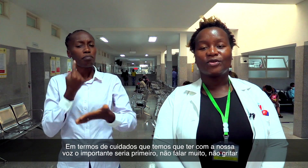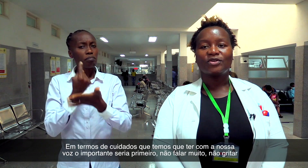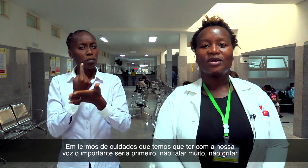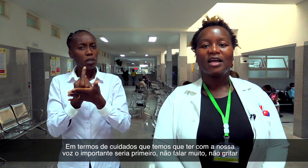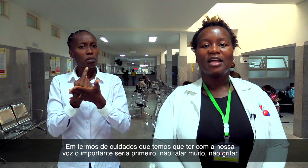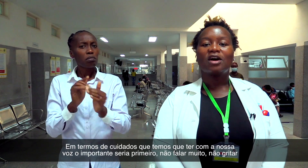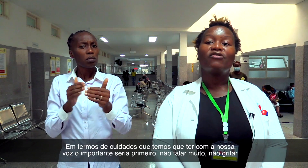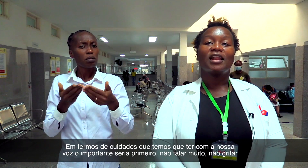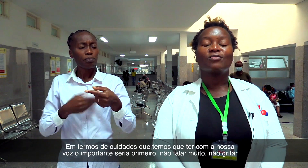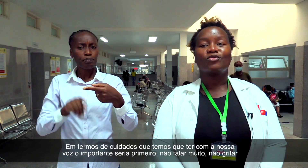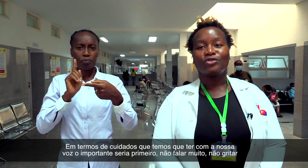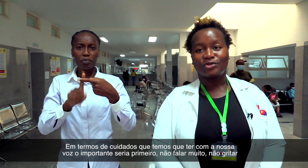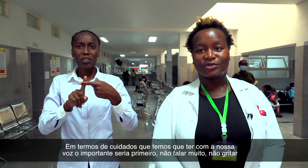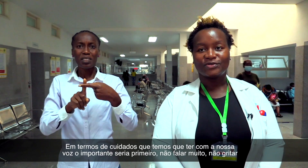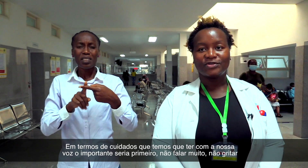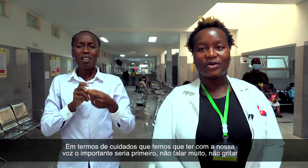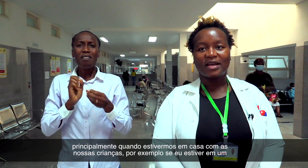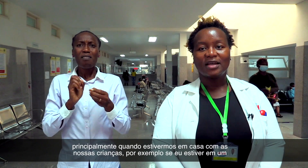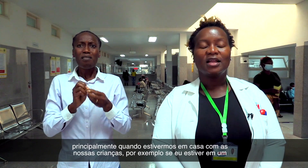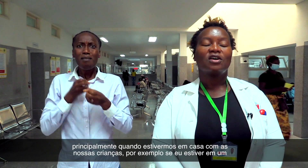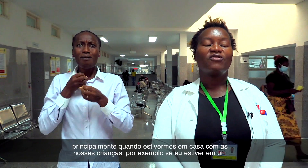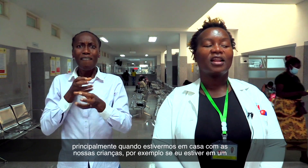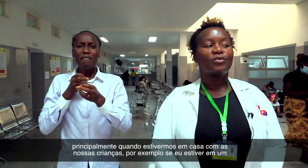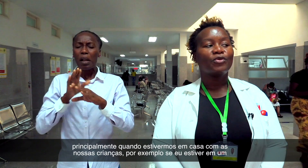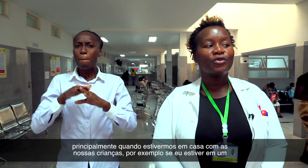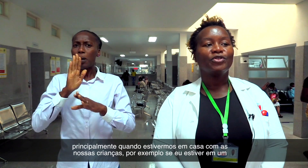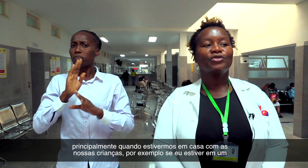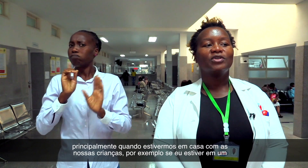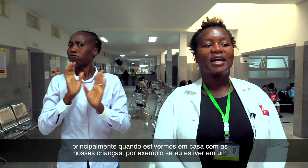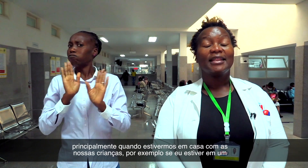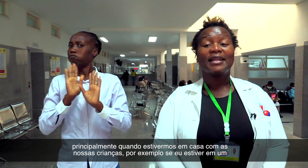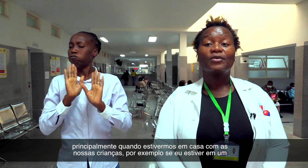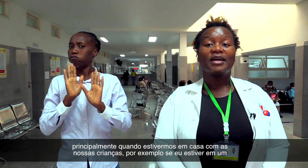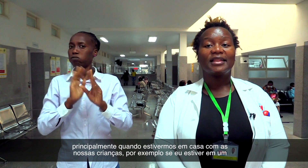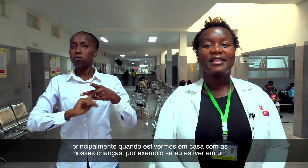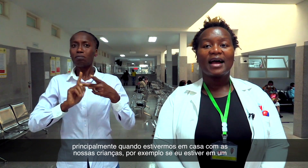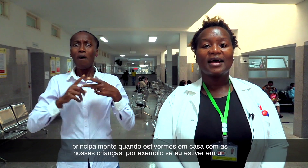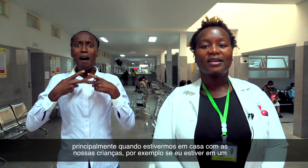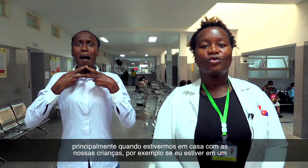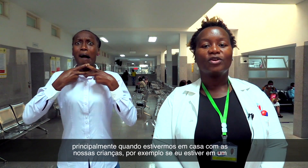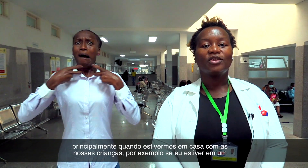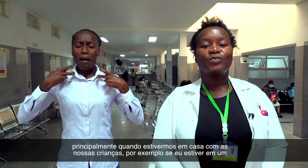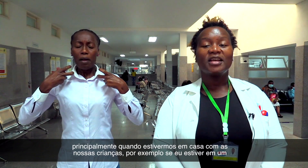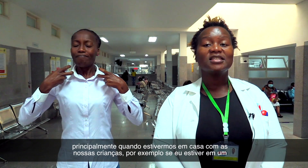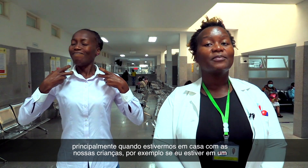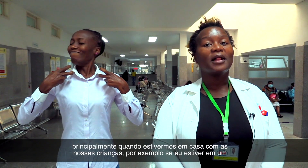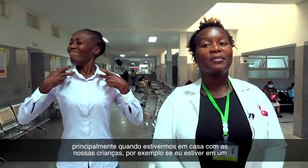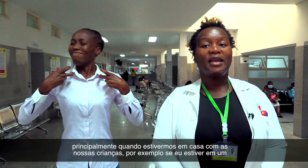primeiro, não falar muito, não é? Não falar muito, não gritar, o